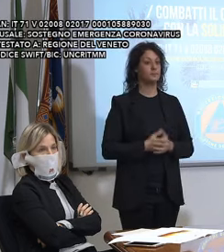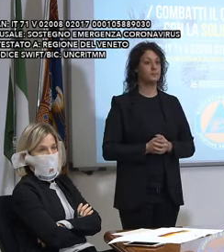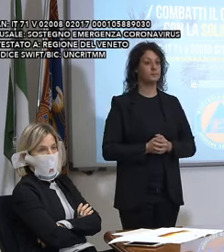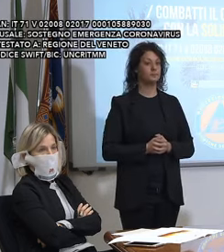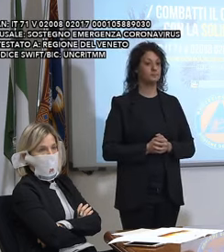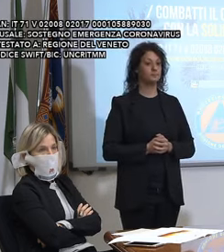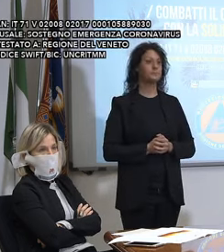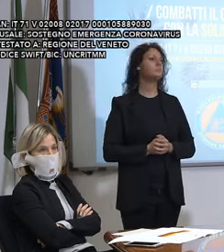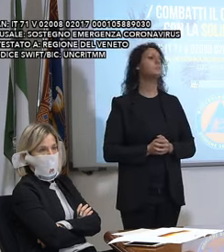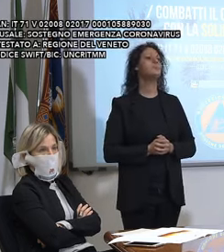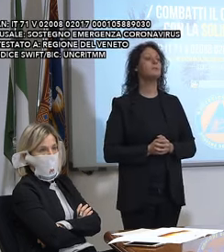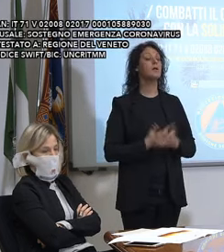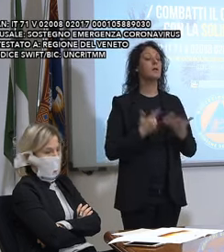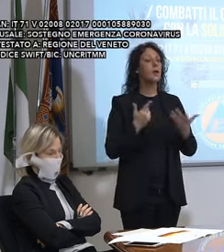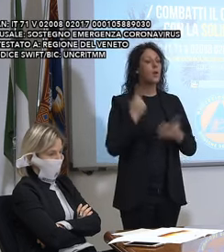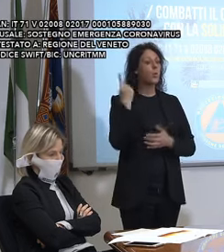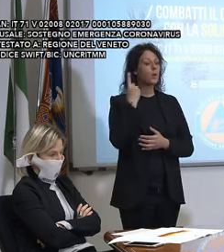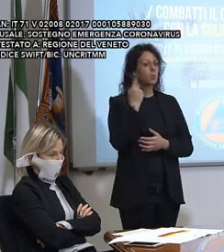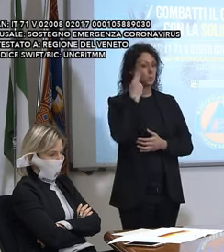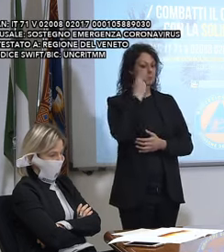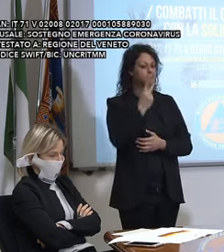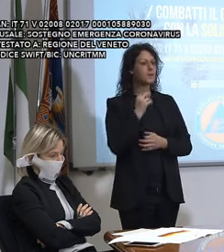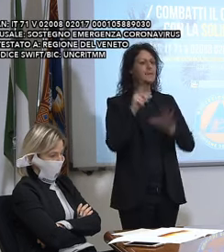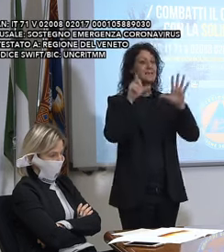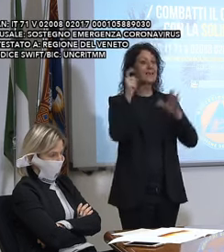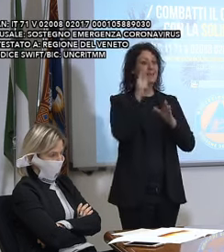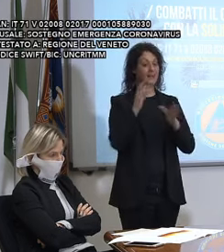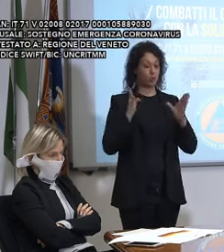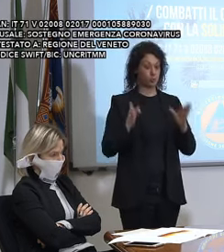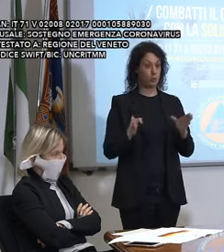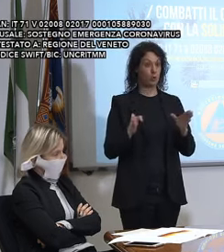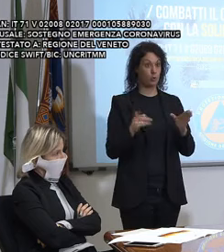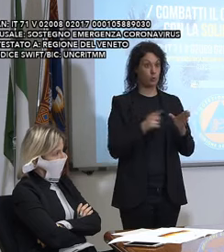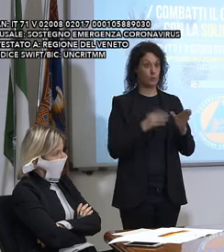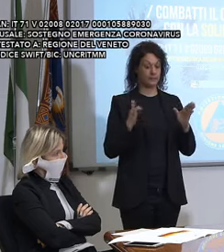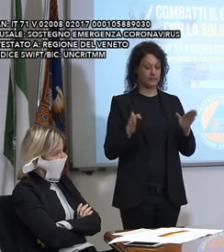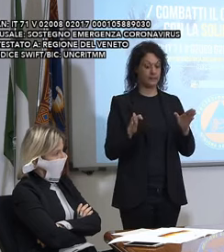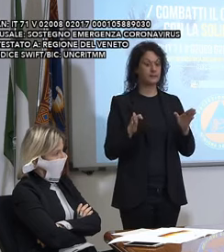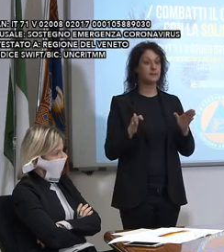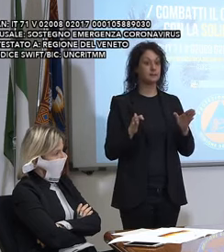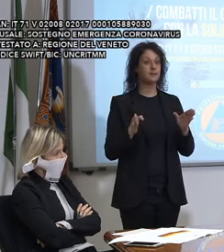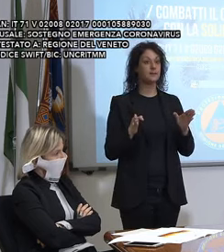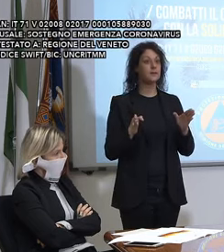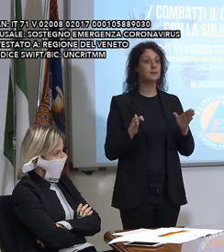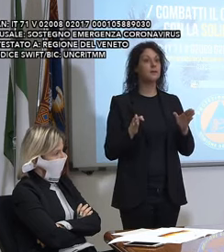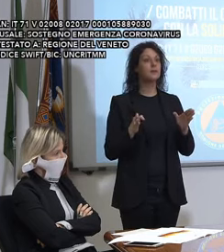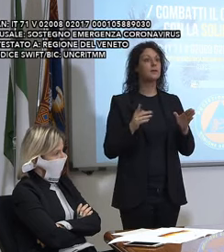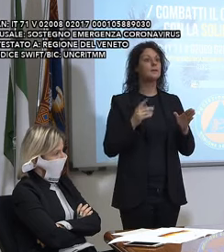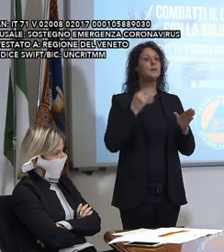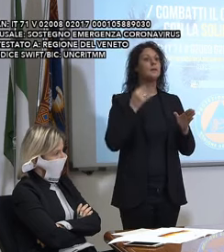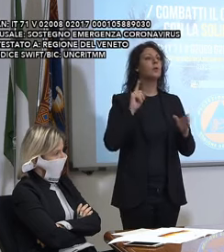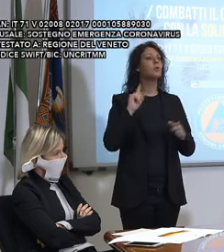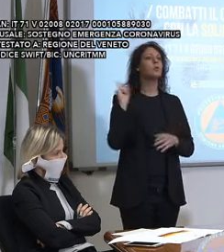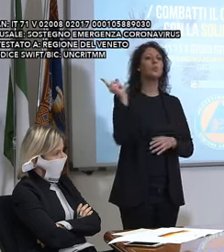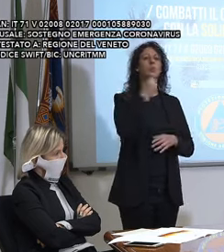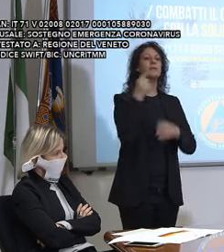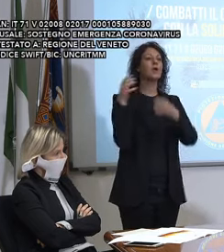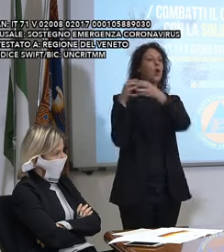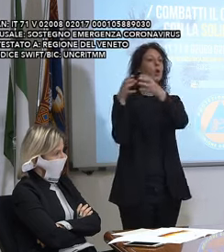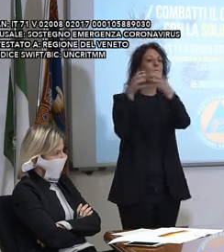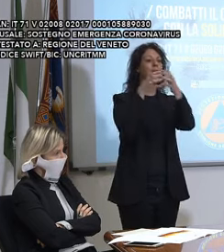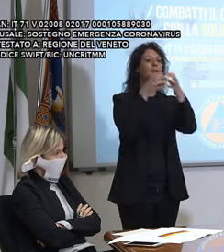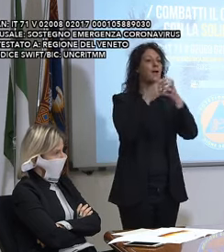considerazione, vedendo che nei 70 giorni, con gli intervalli canonici, tutte le comunità hanno avuto le stesse cose, cioè